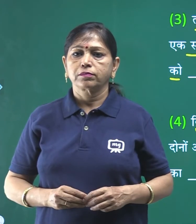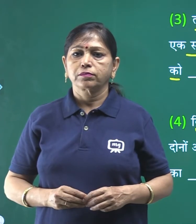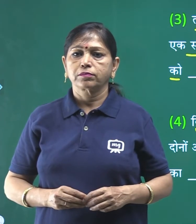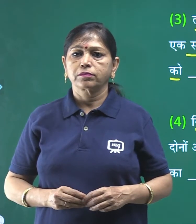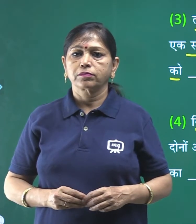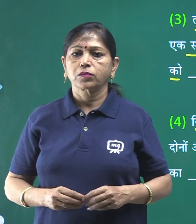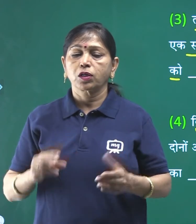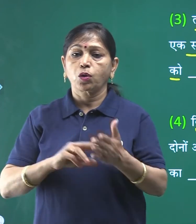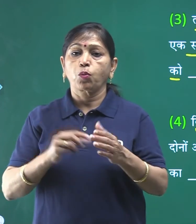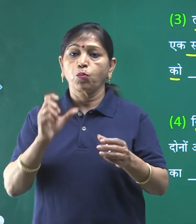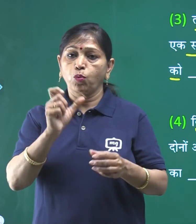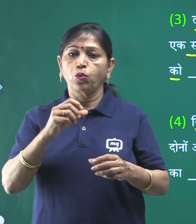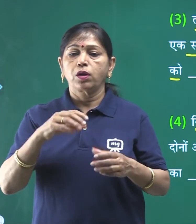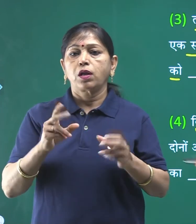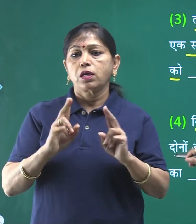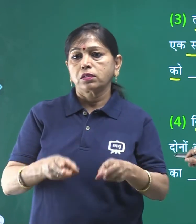मूल स्थिति के